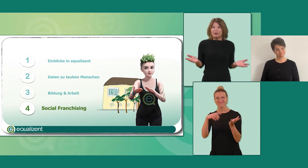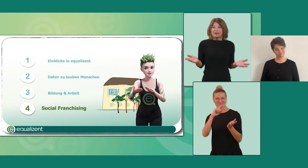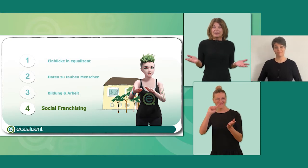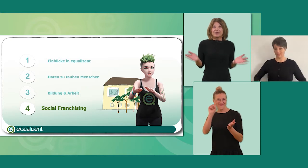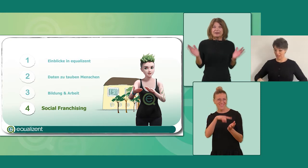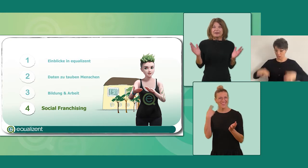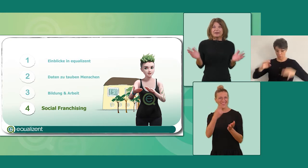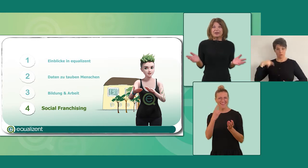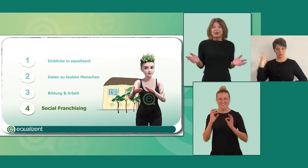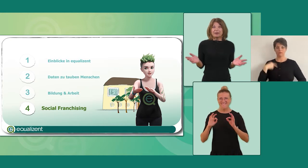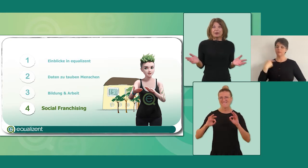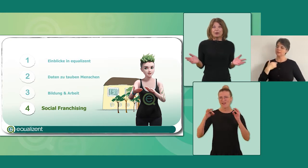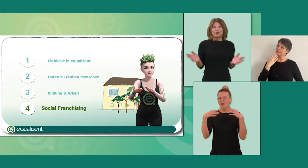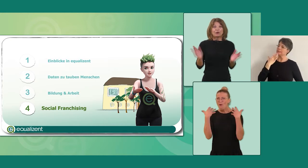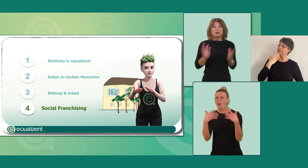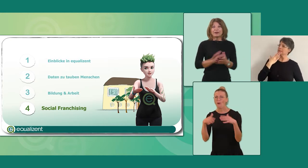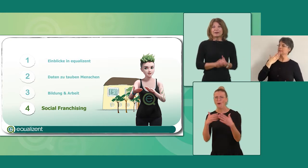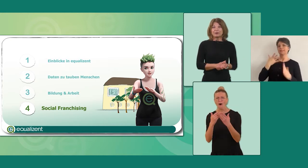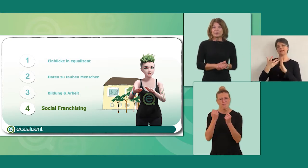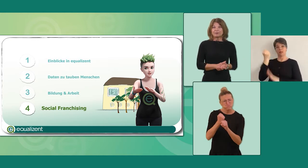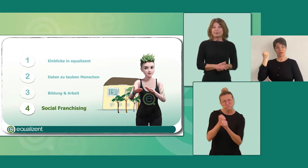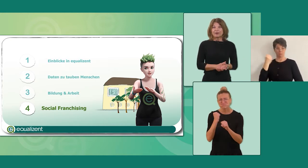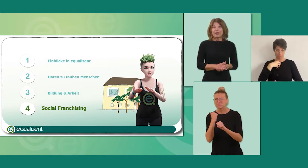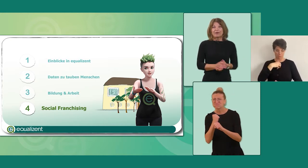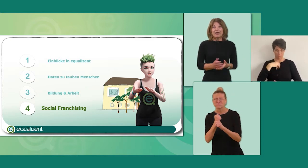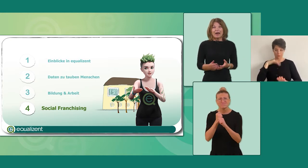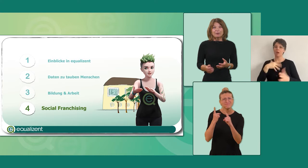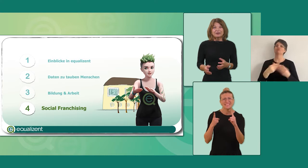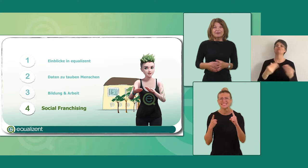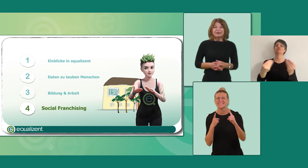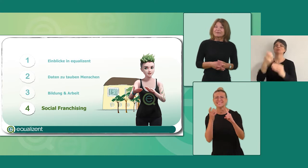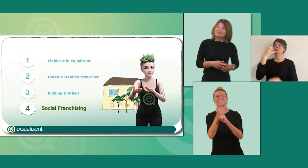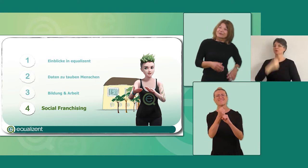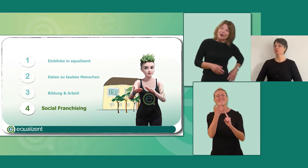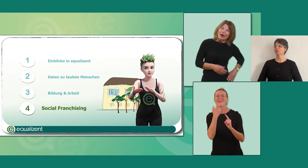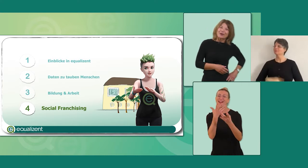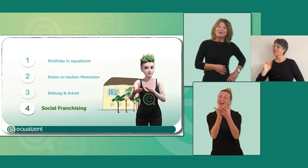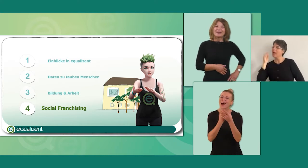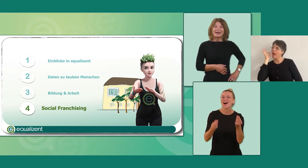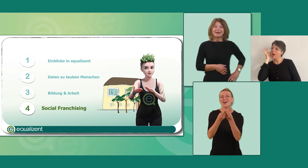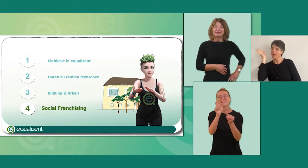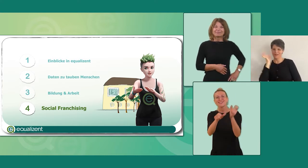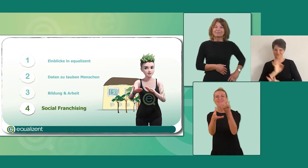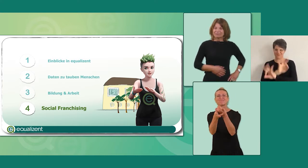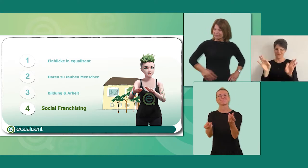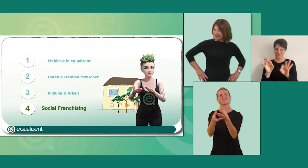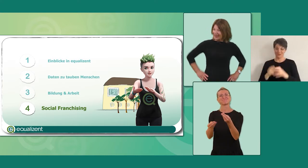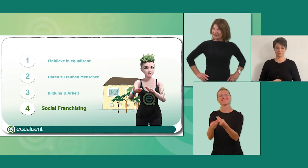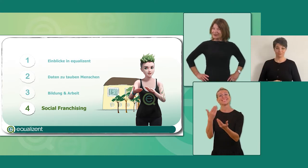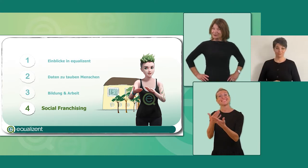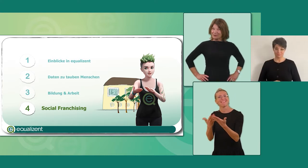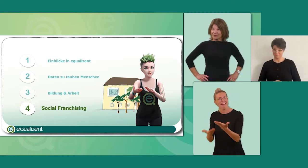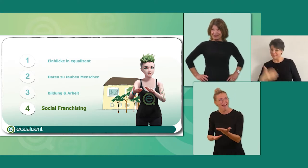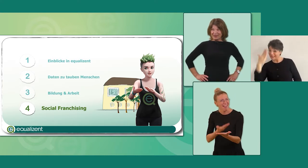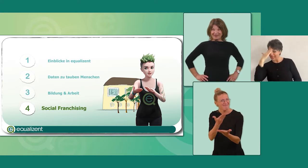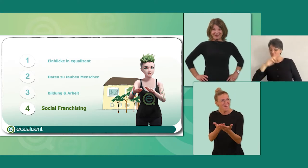Wir von Equalisend sind zielstrebig und wollen das lösen. Wir haben uns da was für euch überlegt.